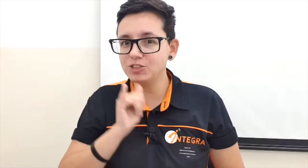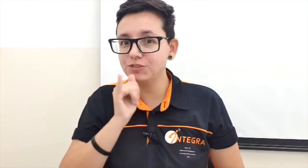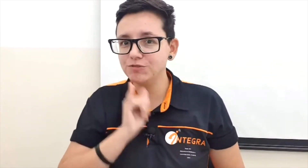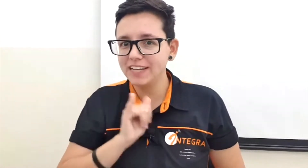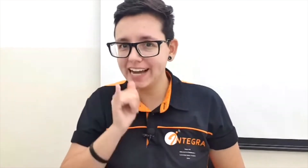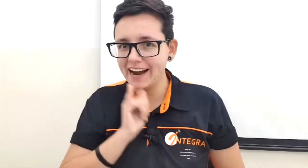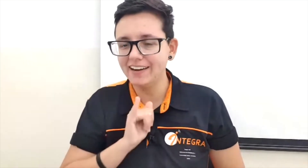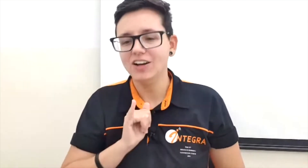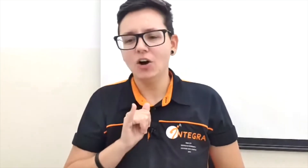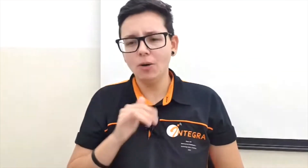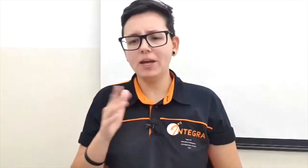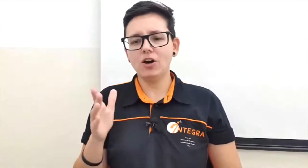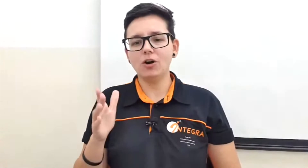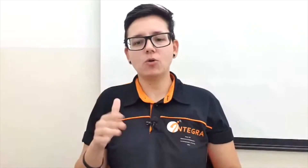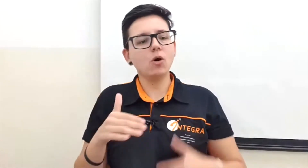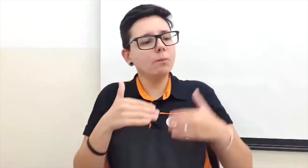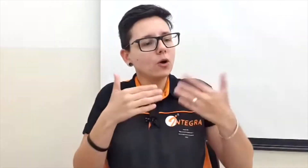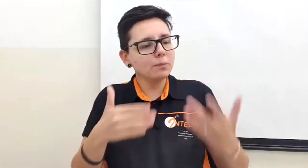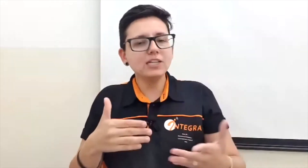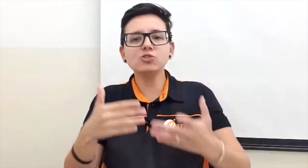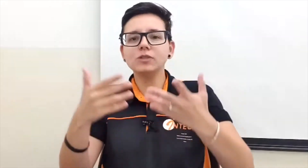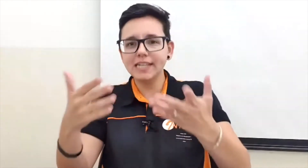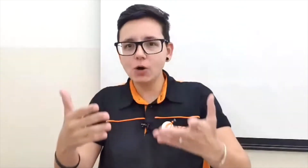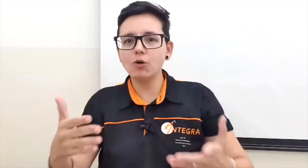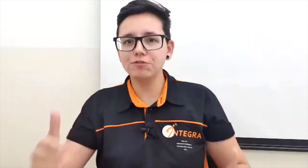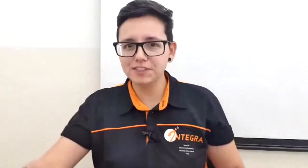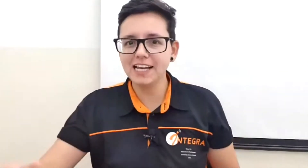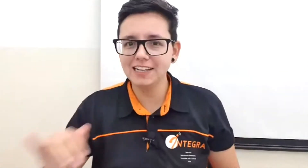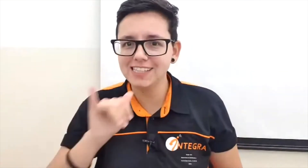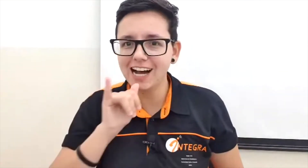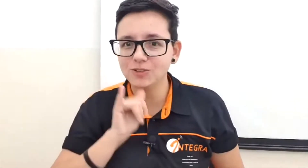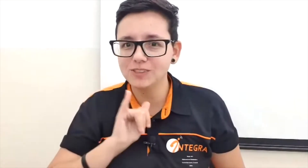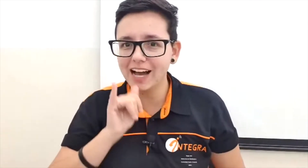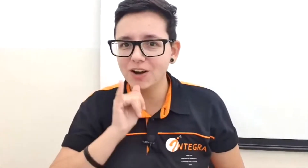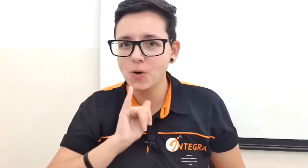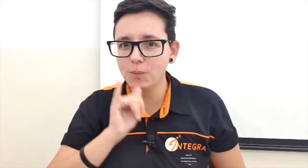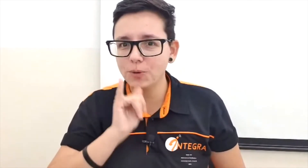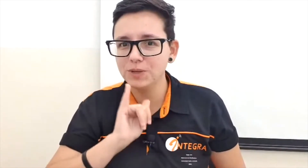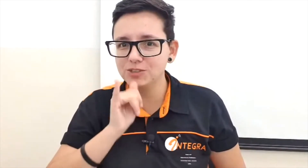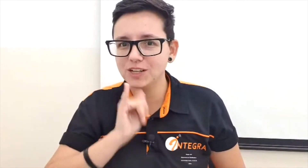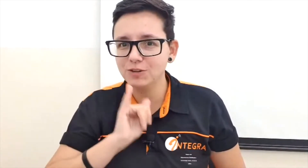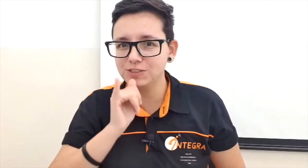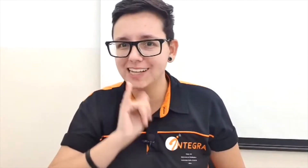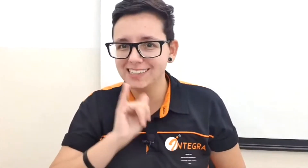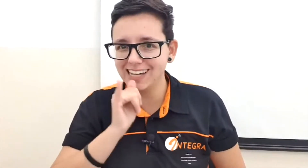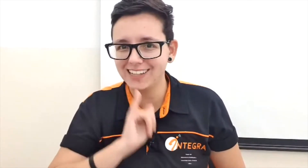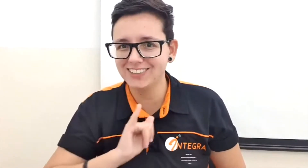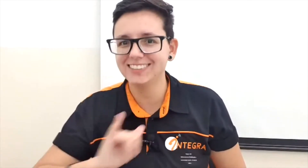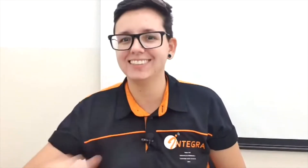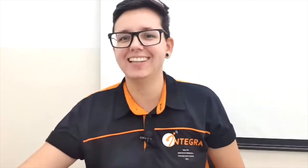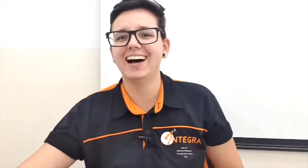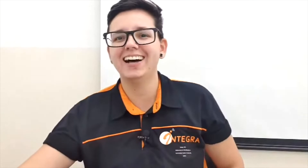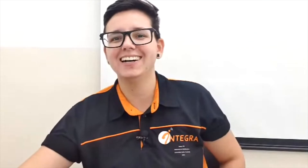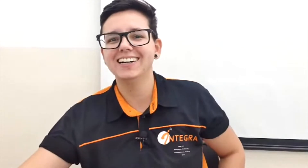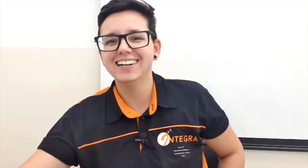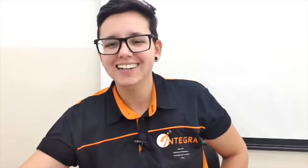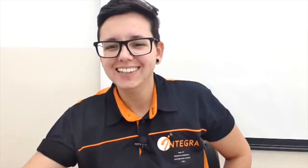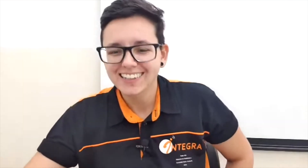de ficar. Ou melhor, compromisso não oficializado, tá? Compromisso não oficializado, tá?